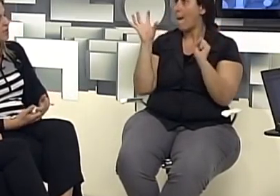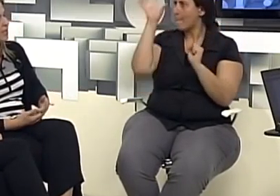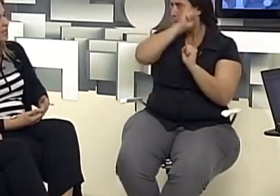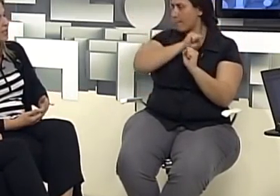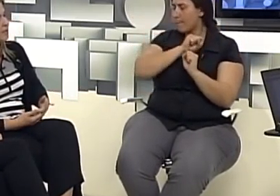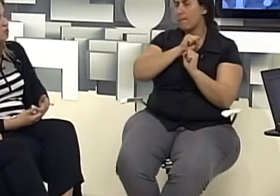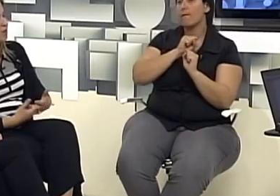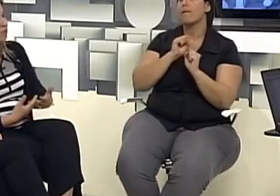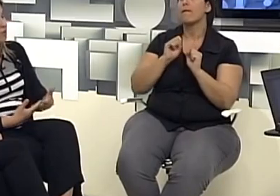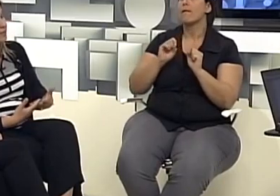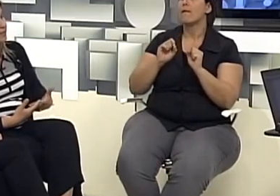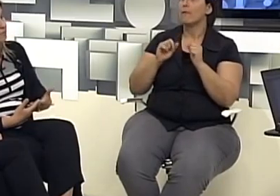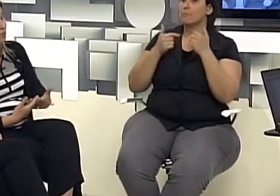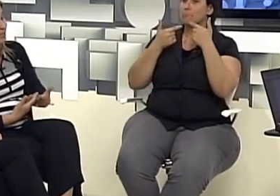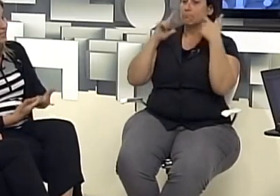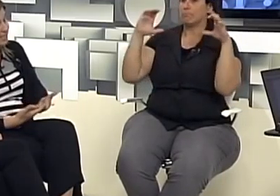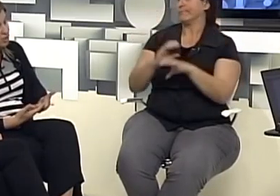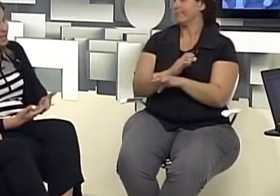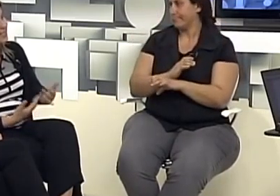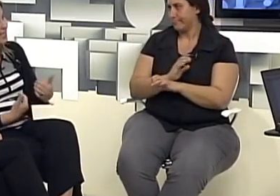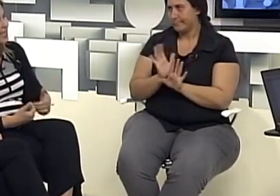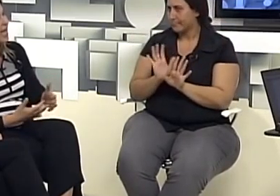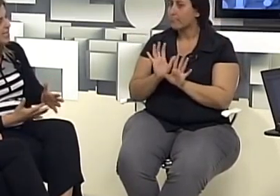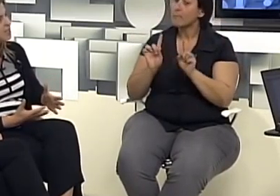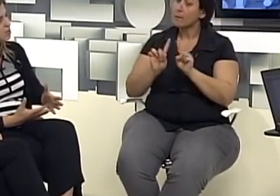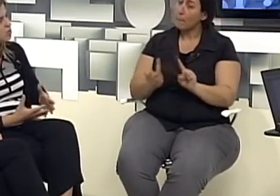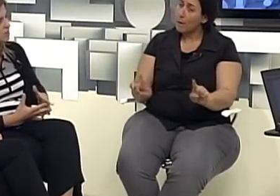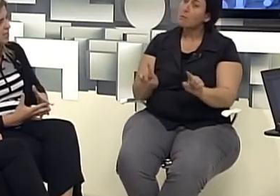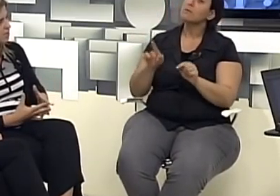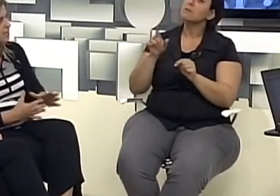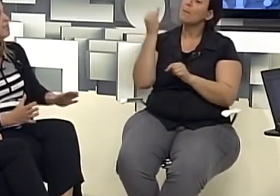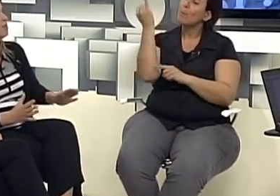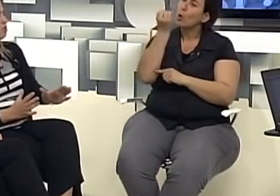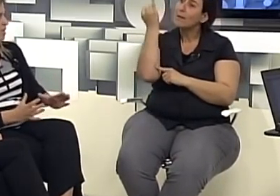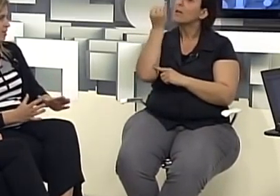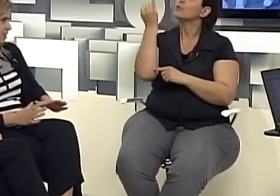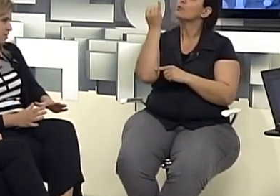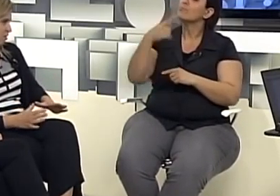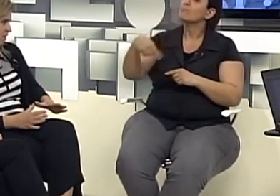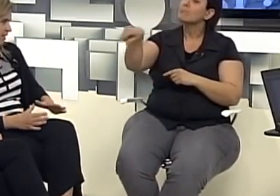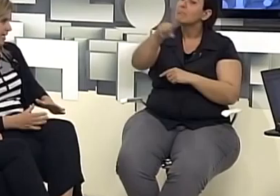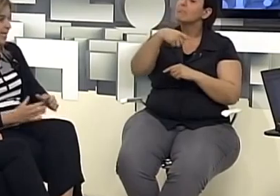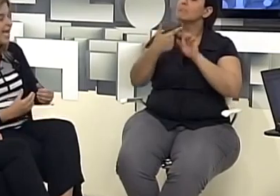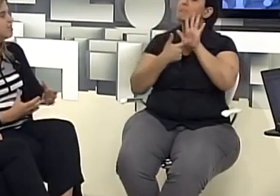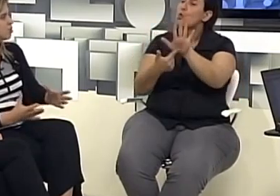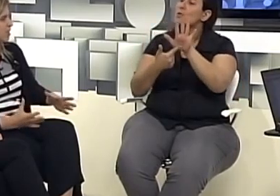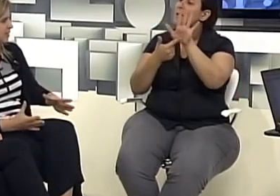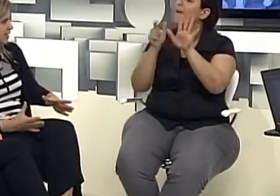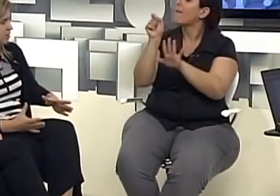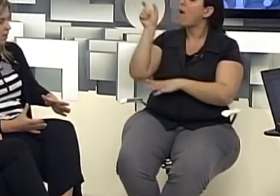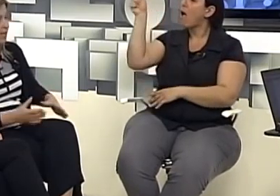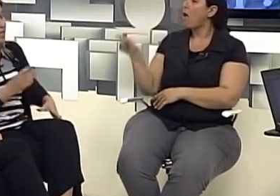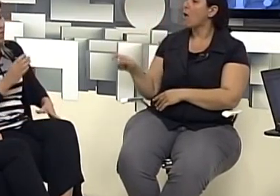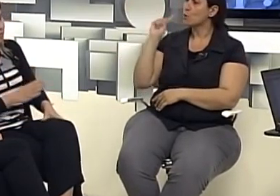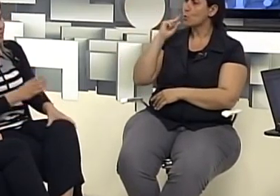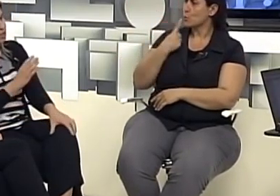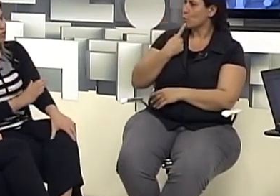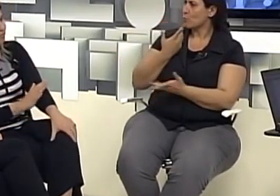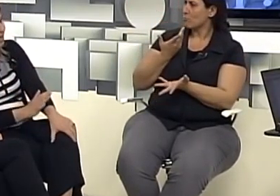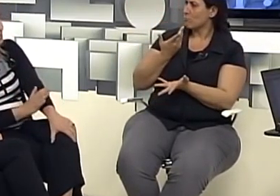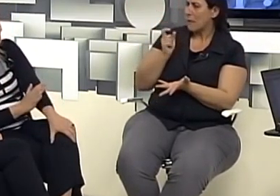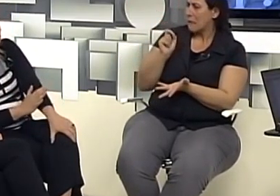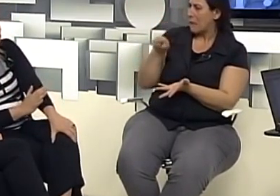veio de uma forma importante resgatar essa discussão desse sujeito na escola, né? Quem é esse sujeito que está na escola?